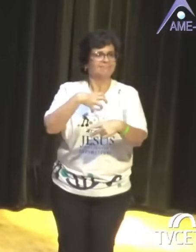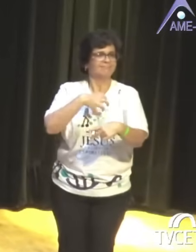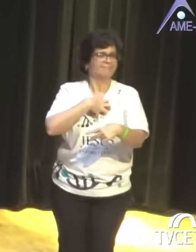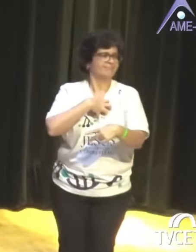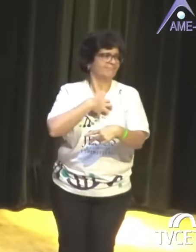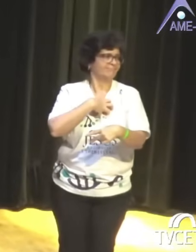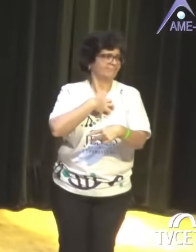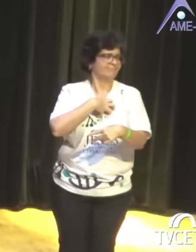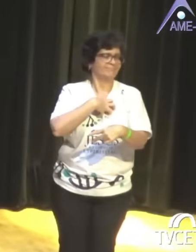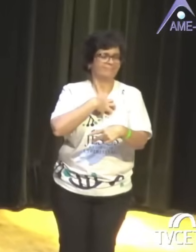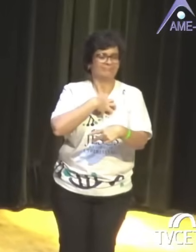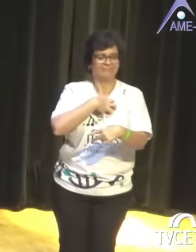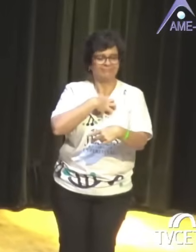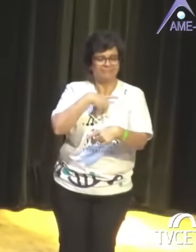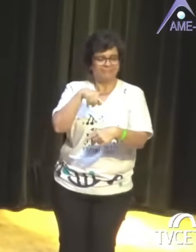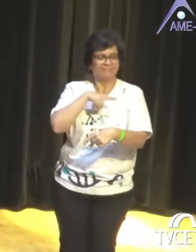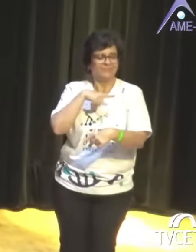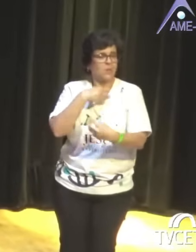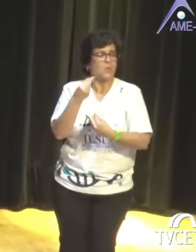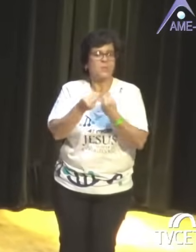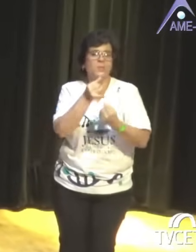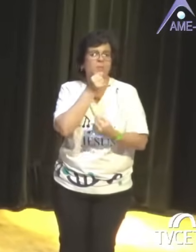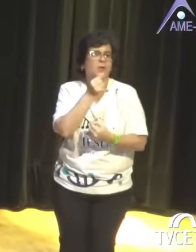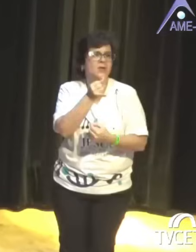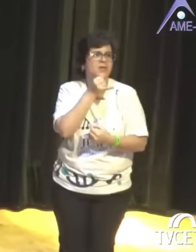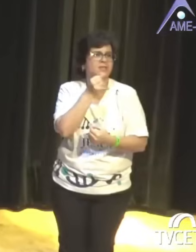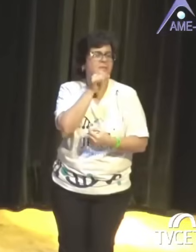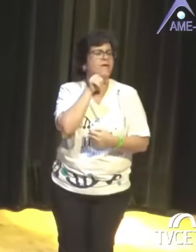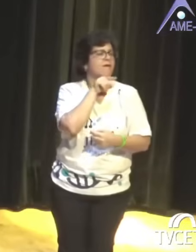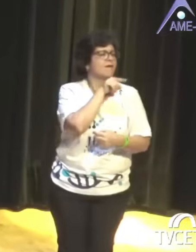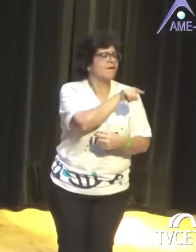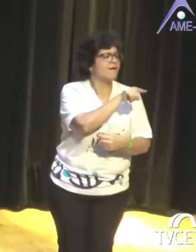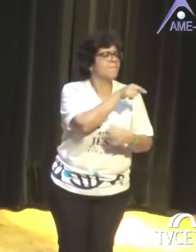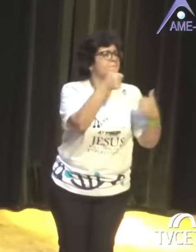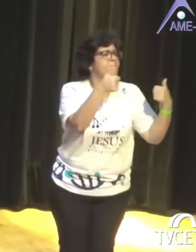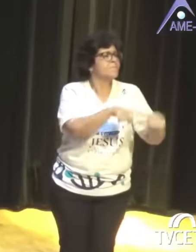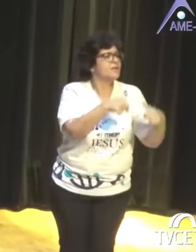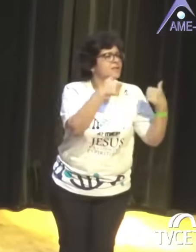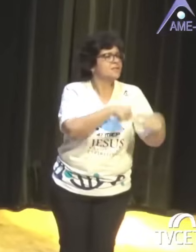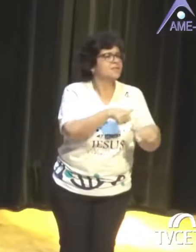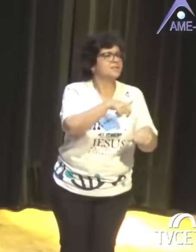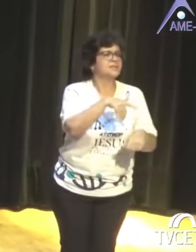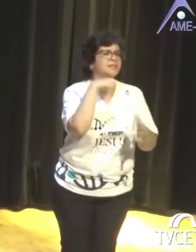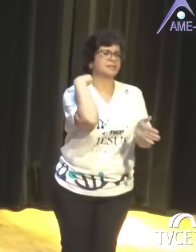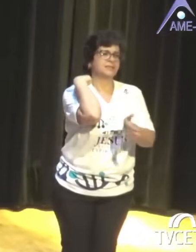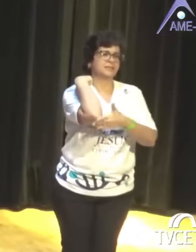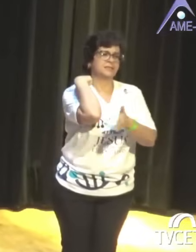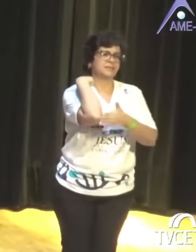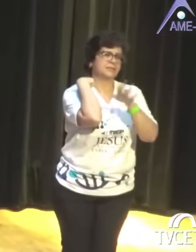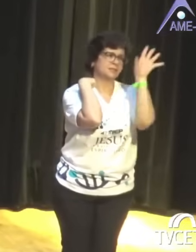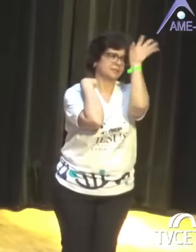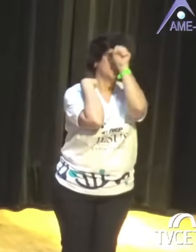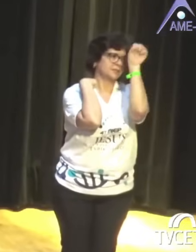emocional então por exemplo você vai ter que lidar com seu